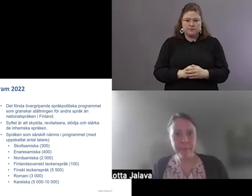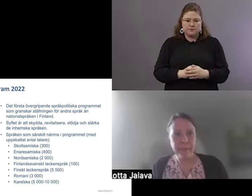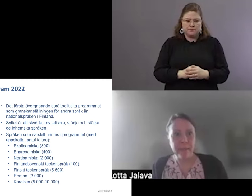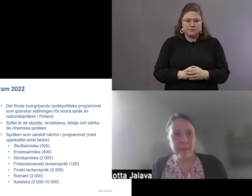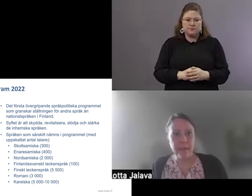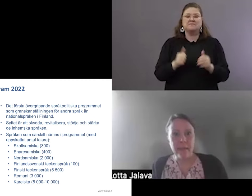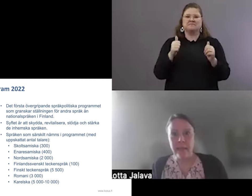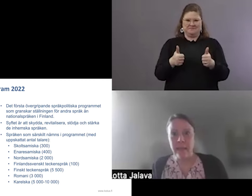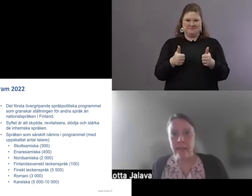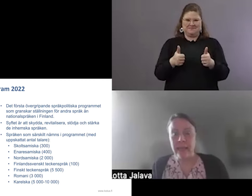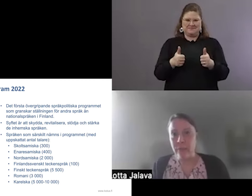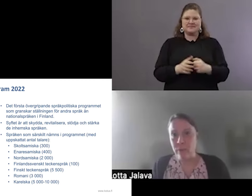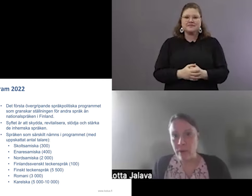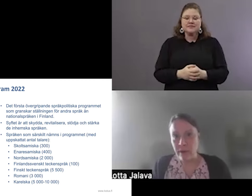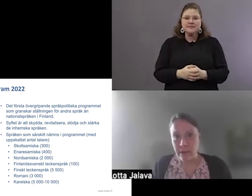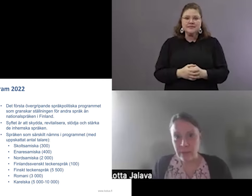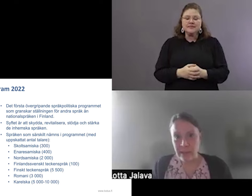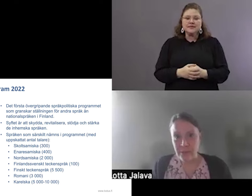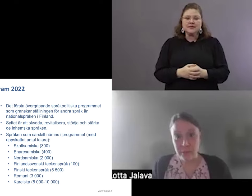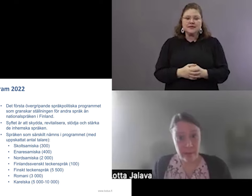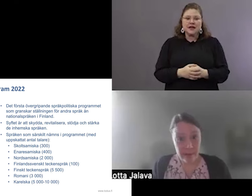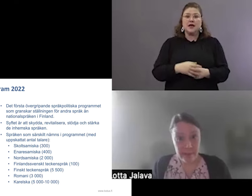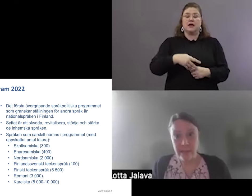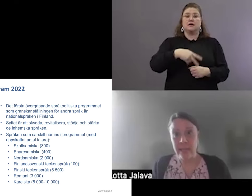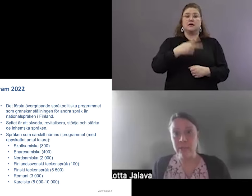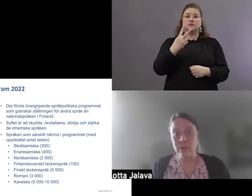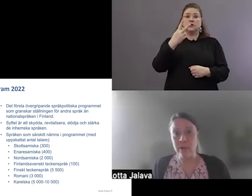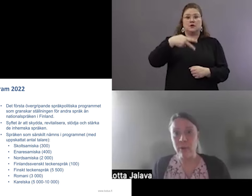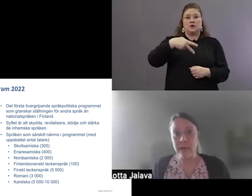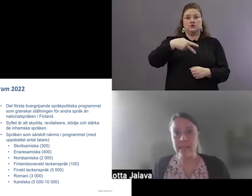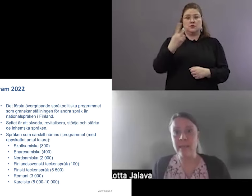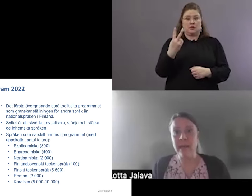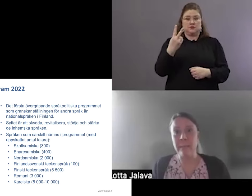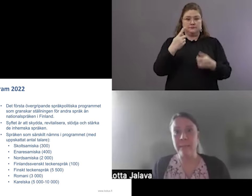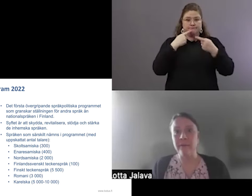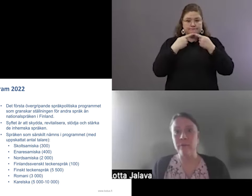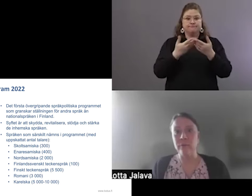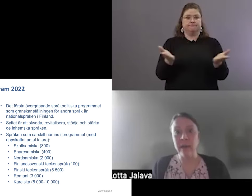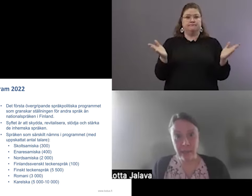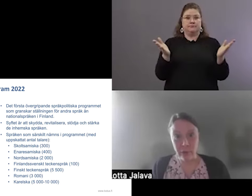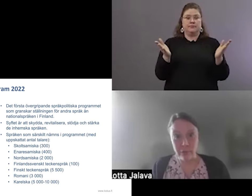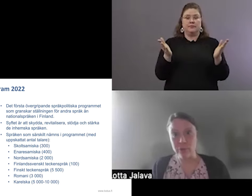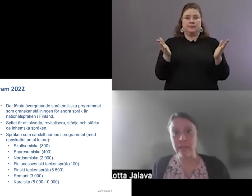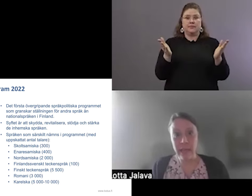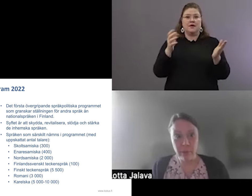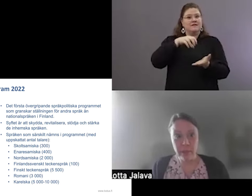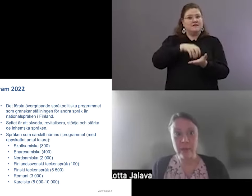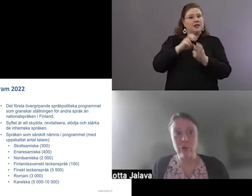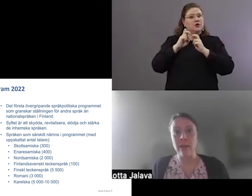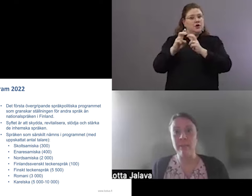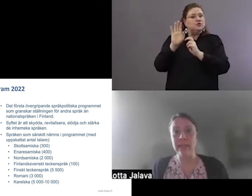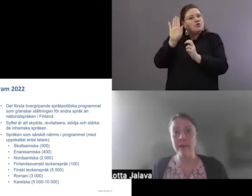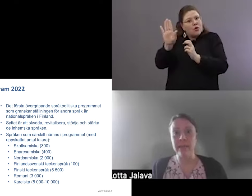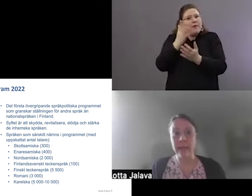Noin. Eli tuo 2022 ilmestynyt nimenomaan siis tämä nyt valtioneuvoston